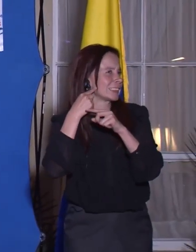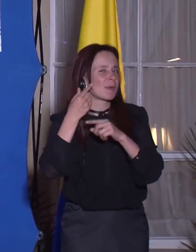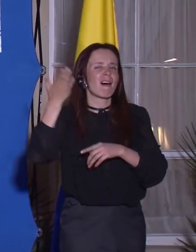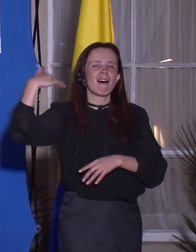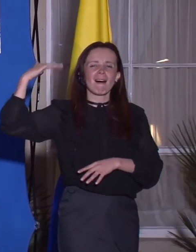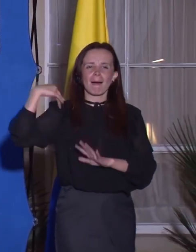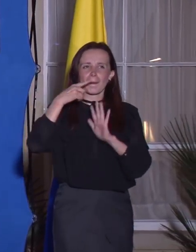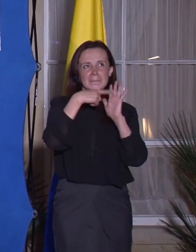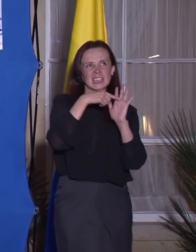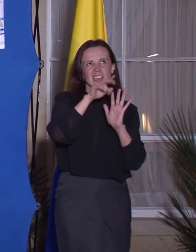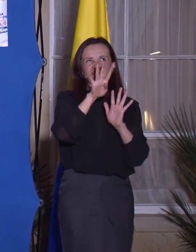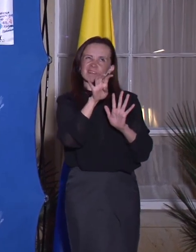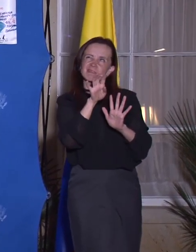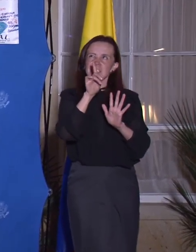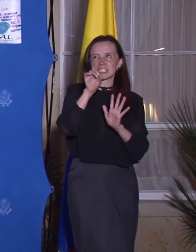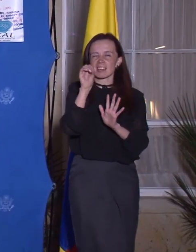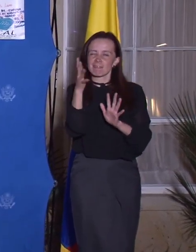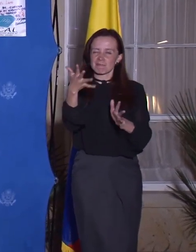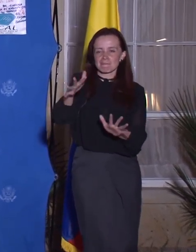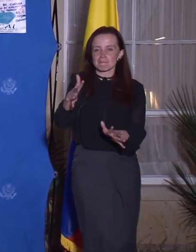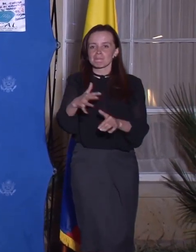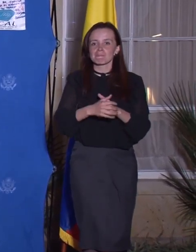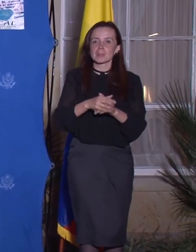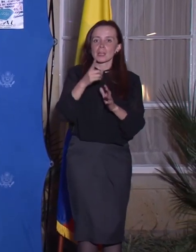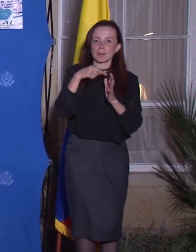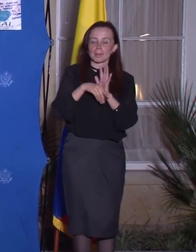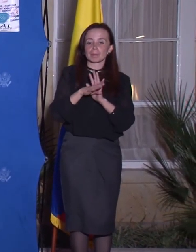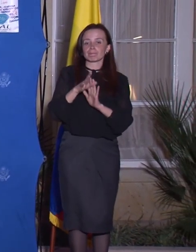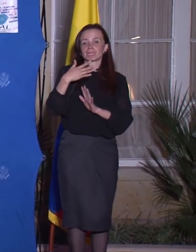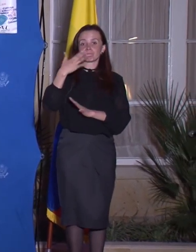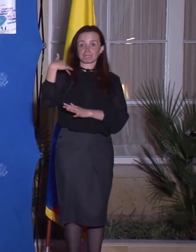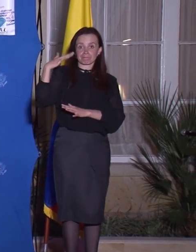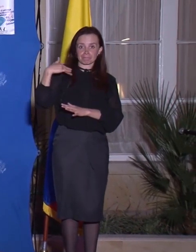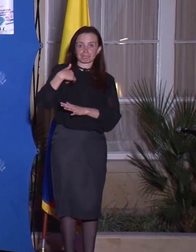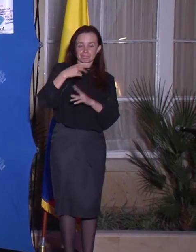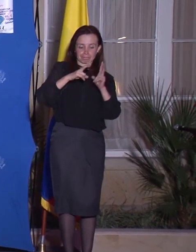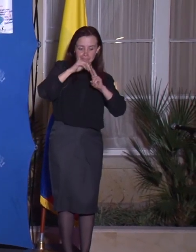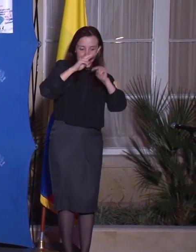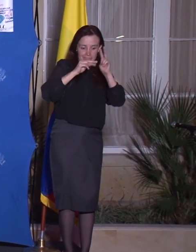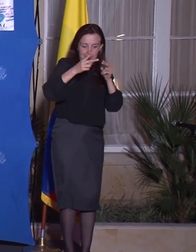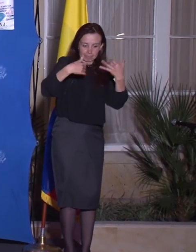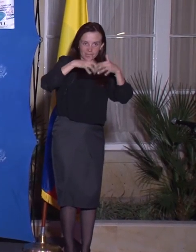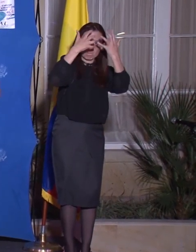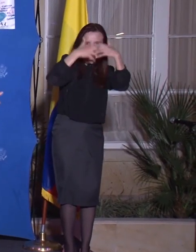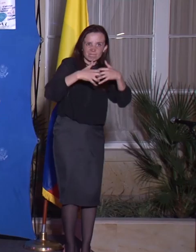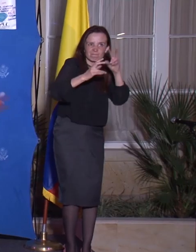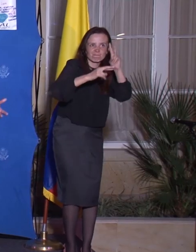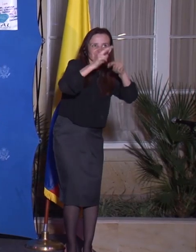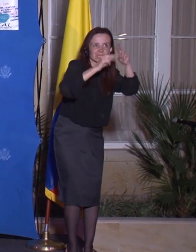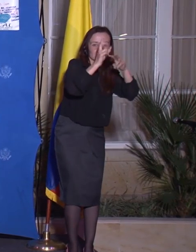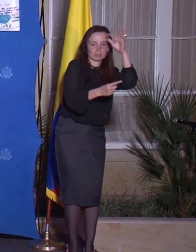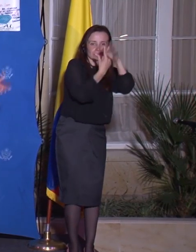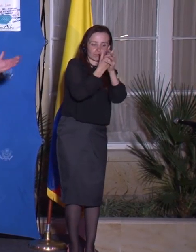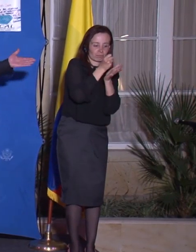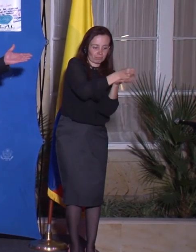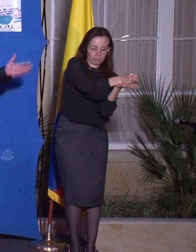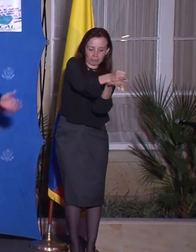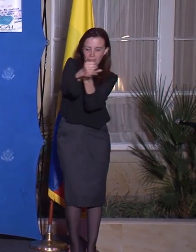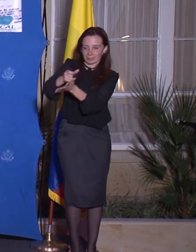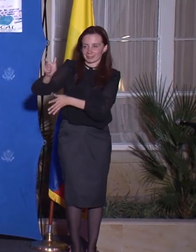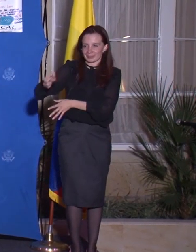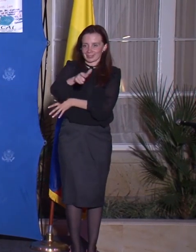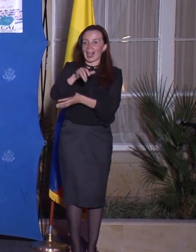en 1960 más o menos. Así que se nos construyó, esta empresa se construyó para ayudar a la gente.